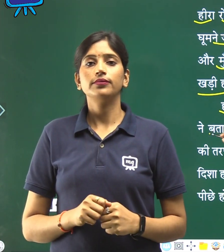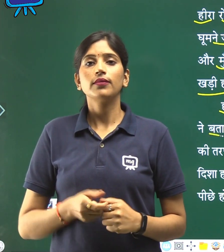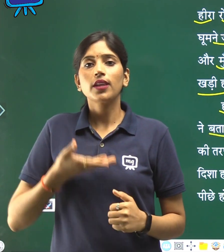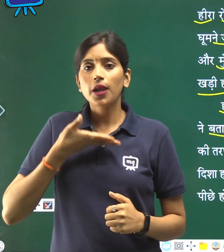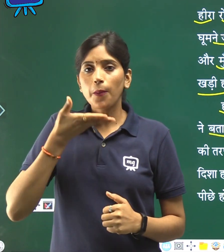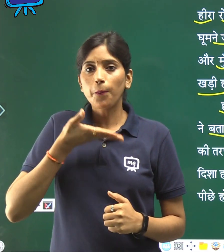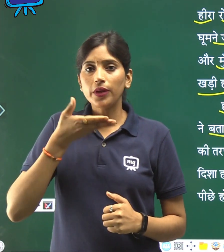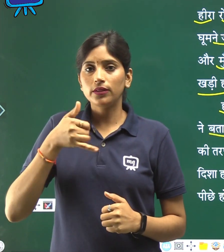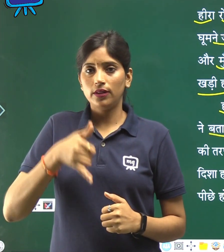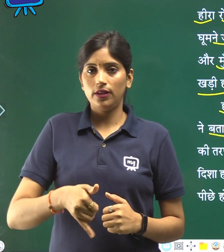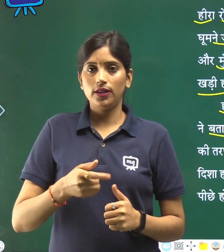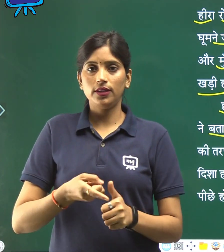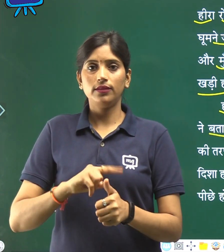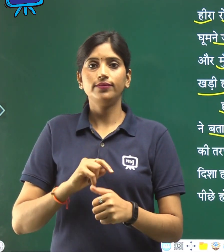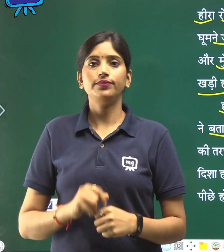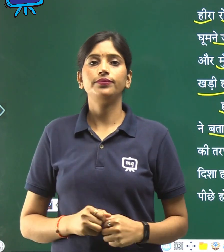बताया है कि